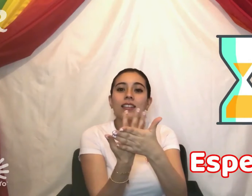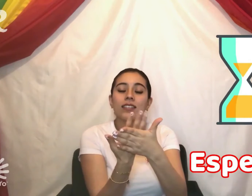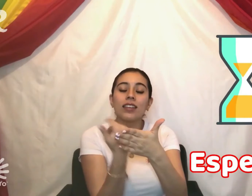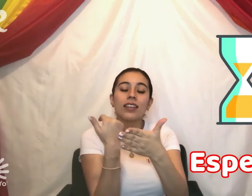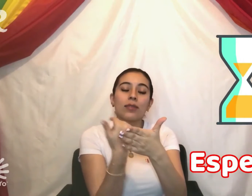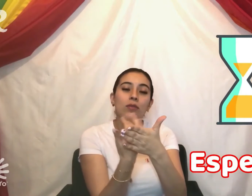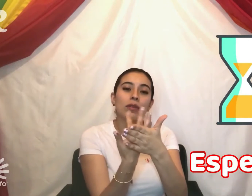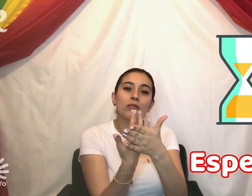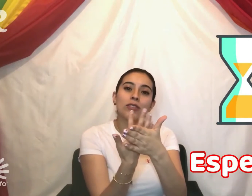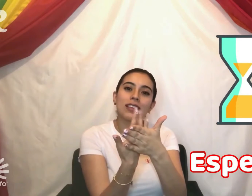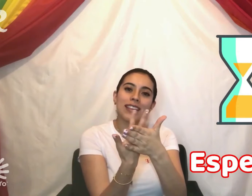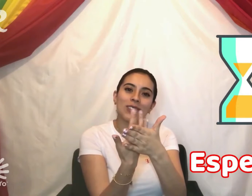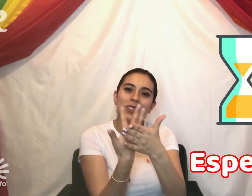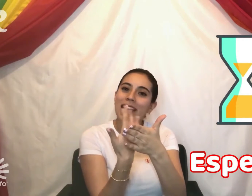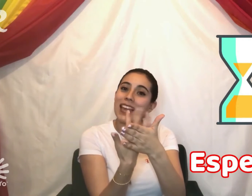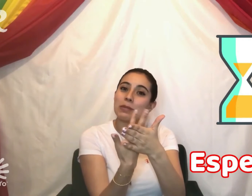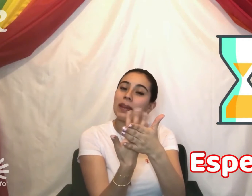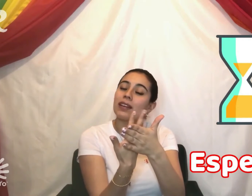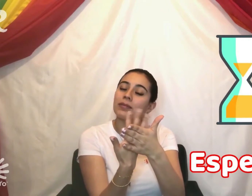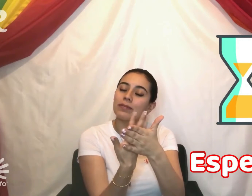y movemos los deditos. Esperar.